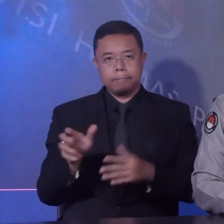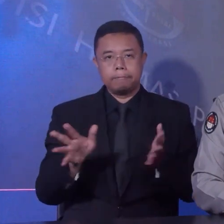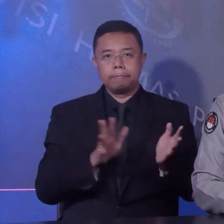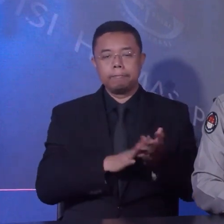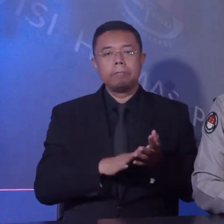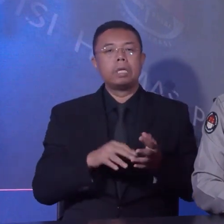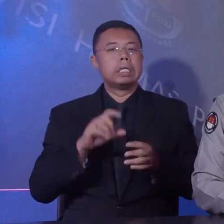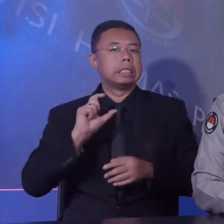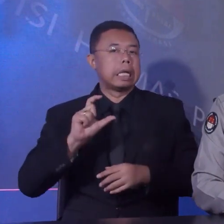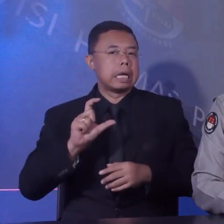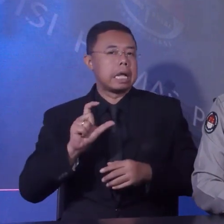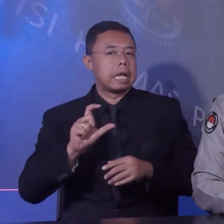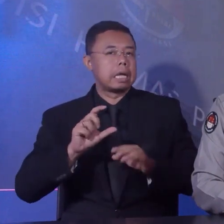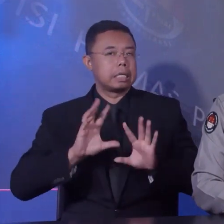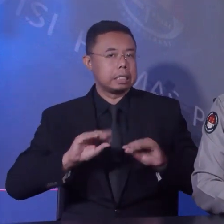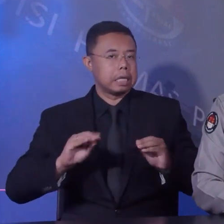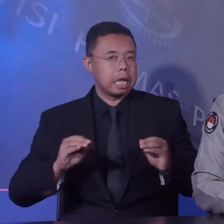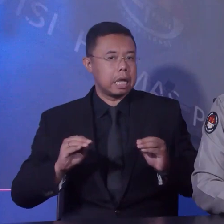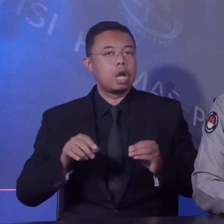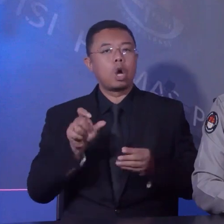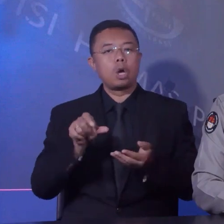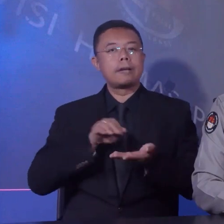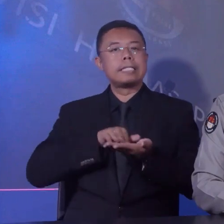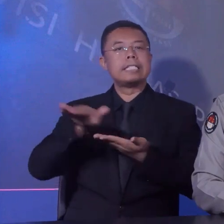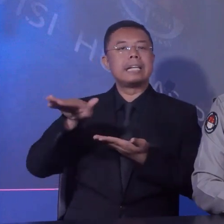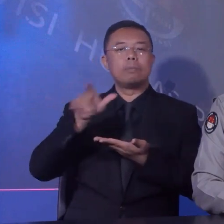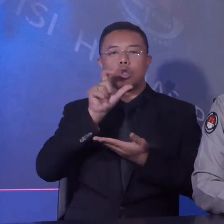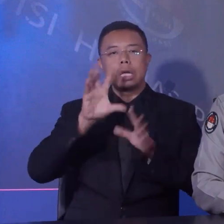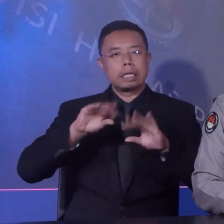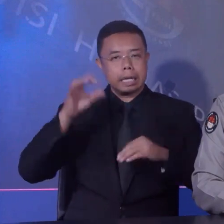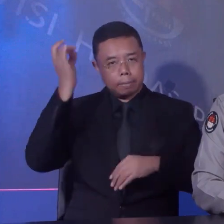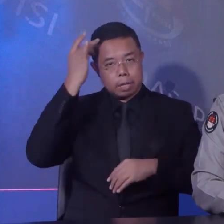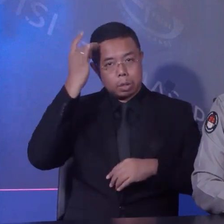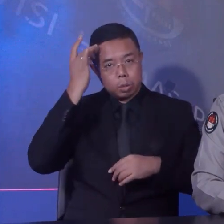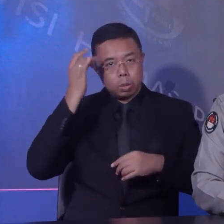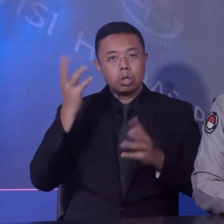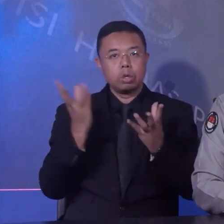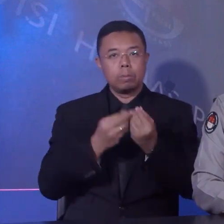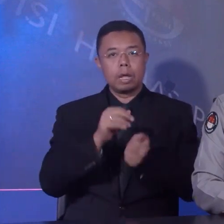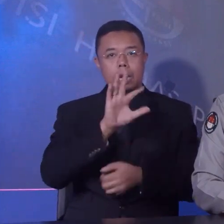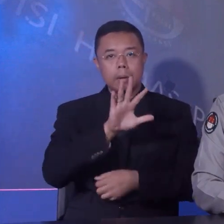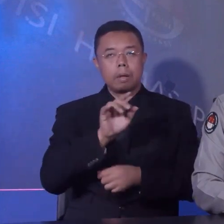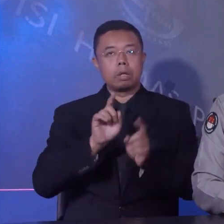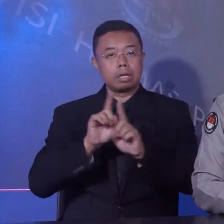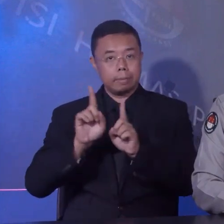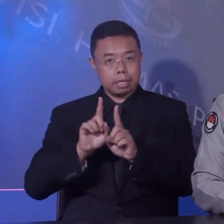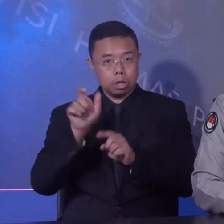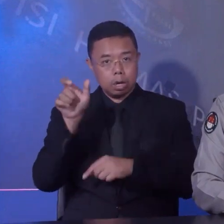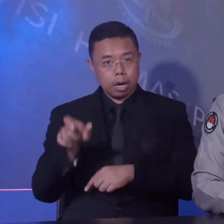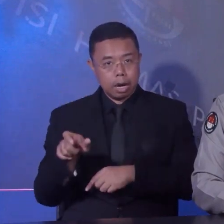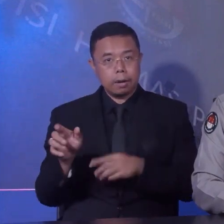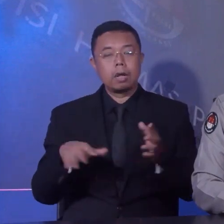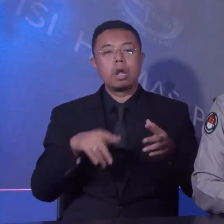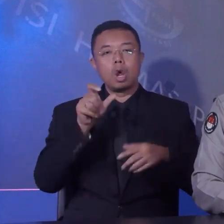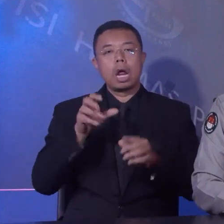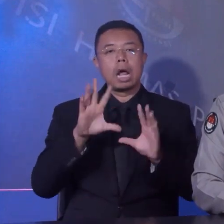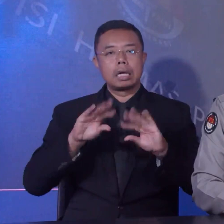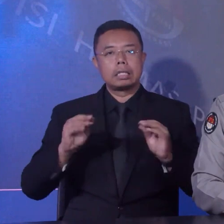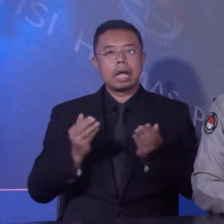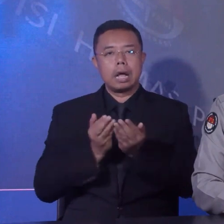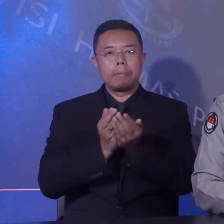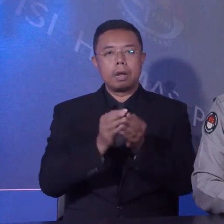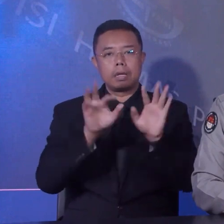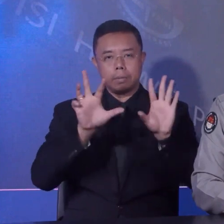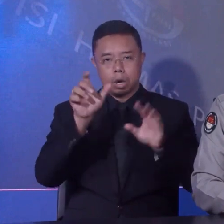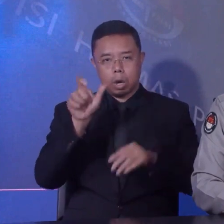modus yang dilakukan pekerja migran atau pembantu rumah tangga sebanyak 511 ABK sebanyak